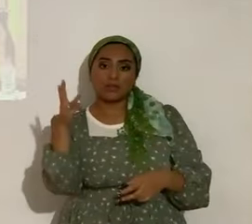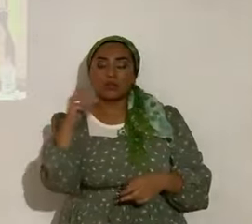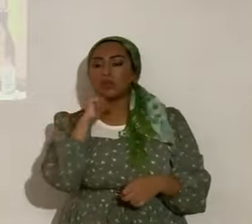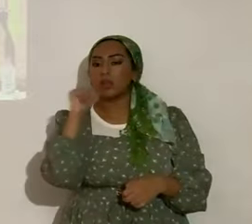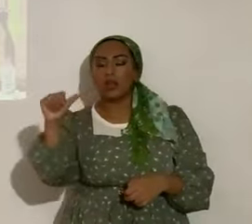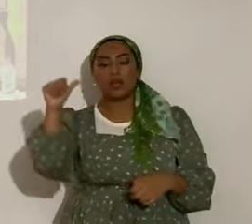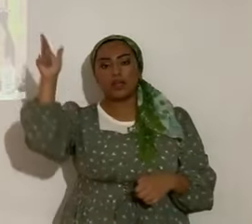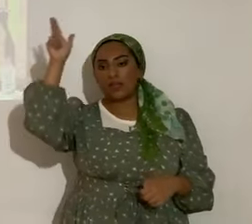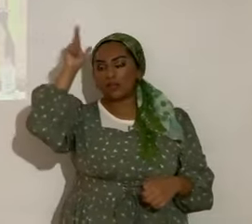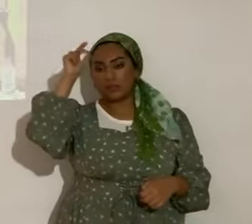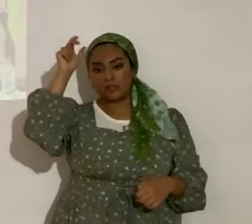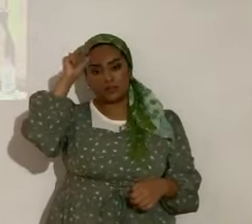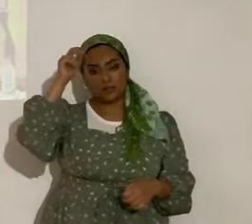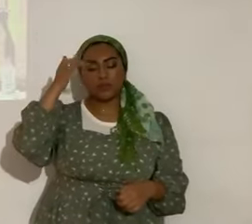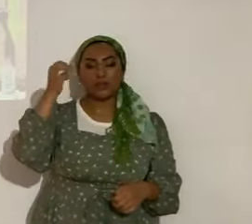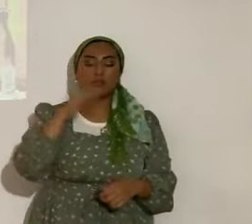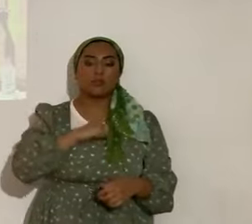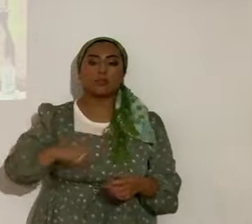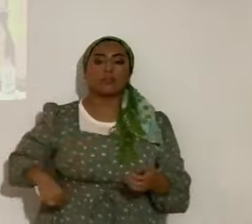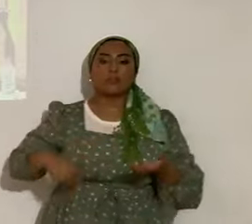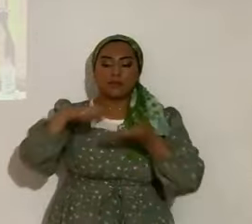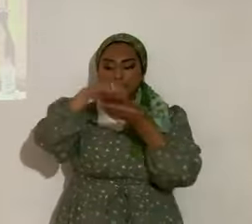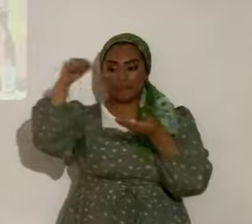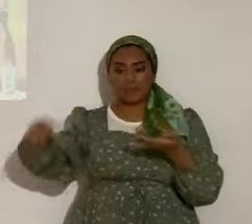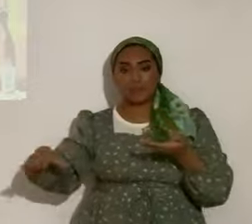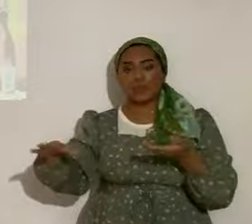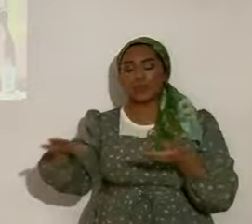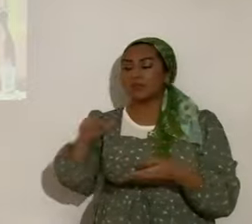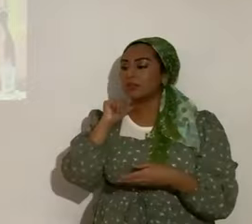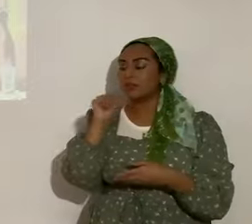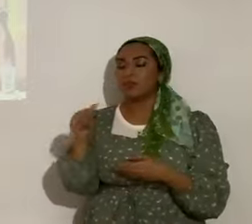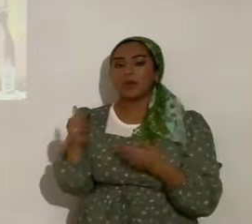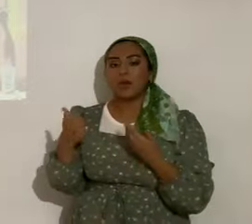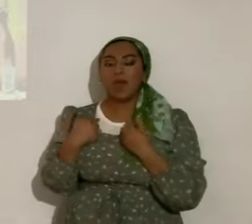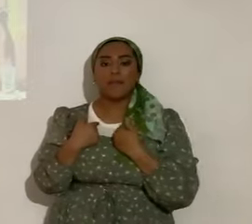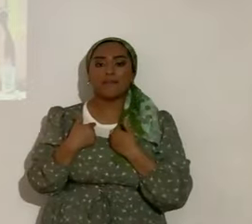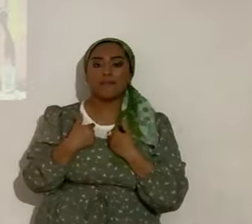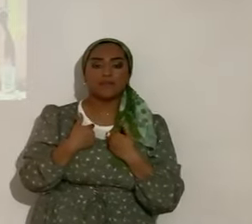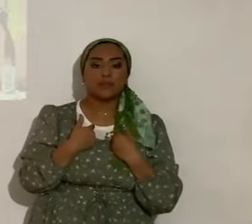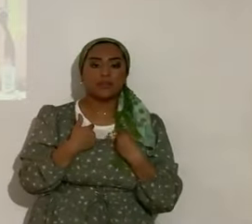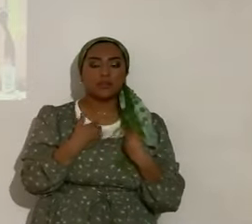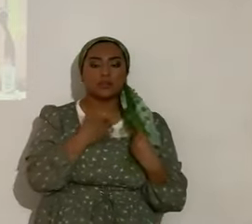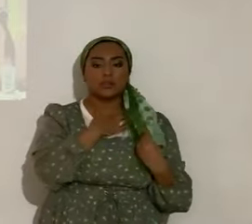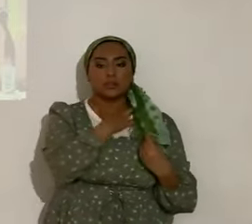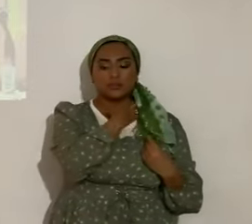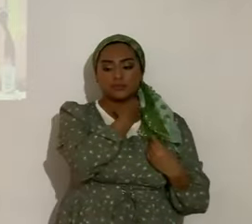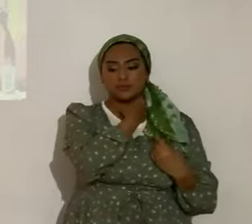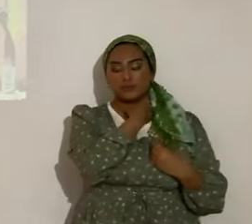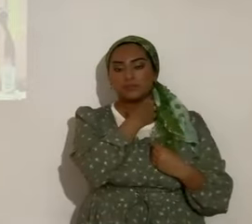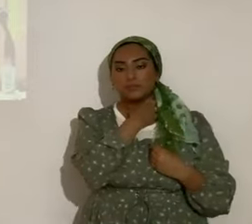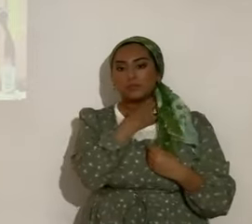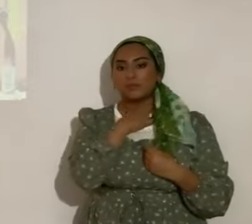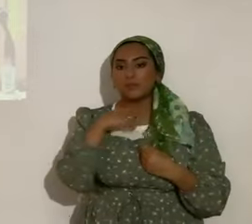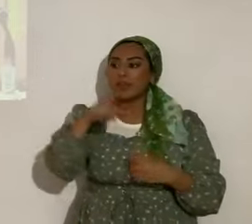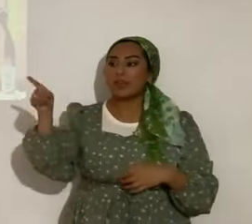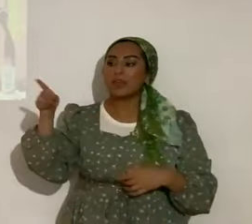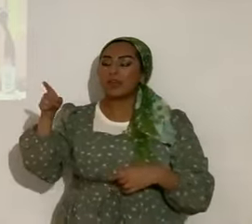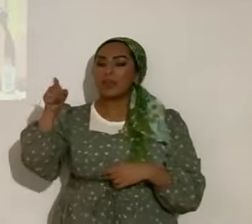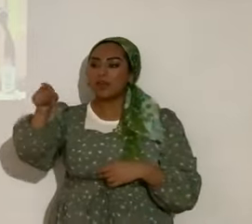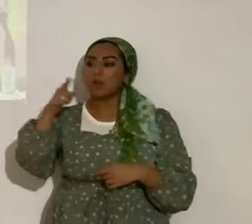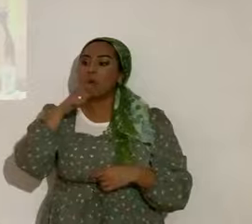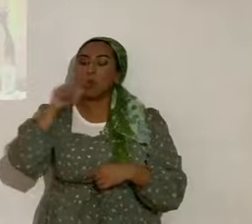demonio. Yahshua me se lo reprenda. No lo tiene, no tiene el dominio, no lo tiene el que me